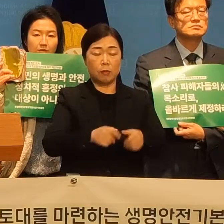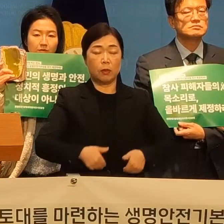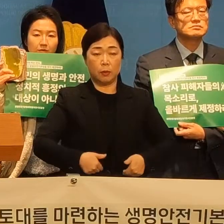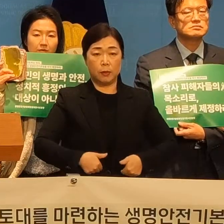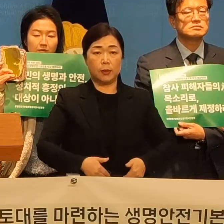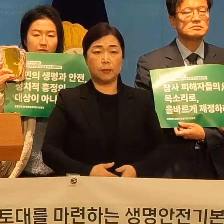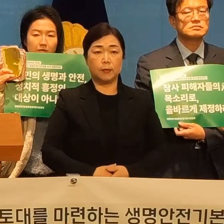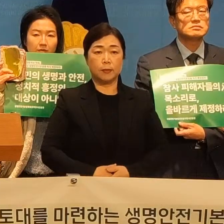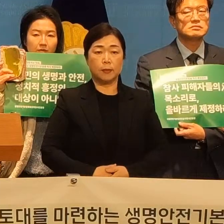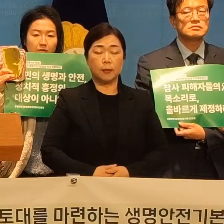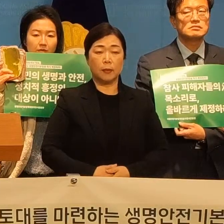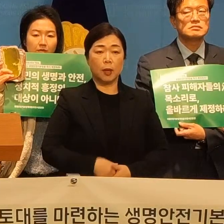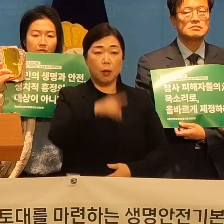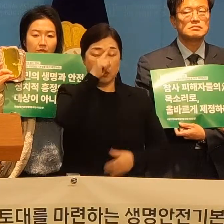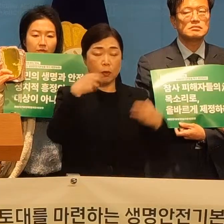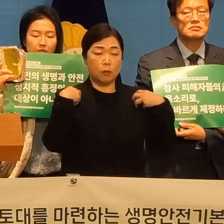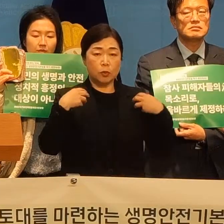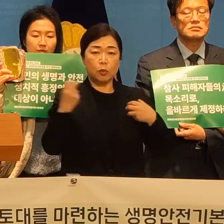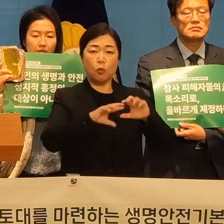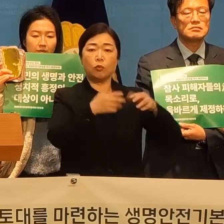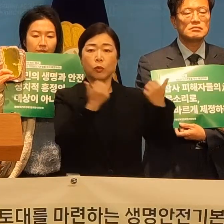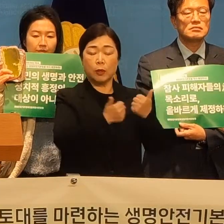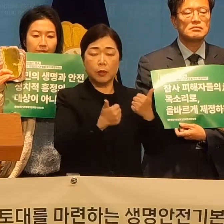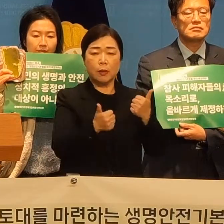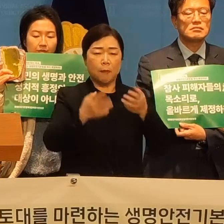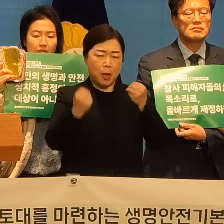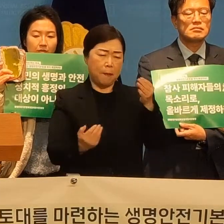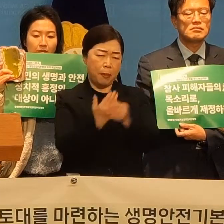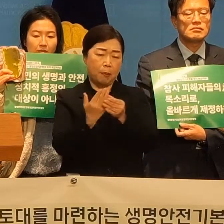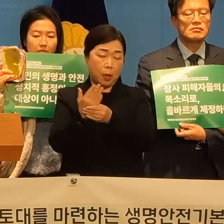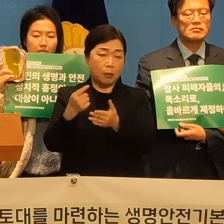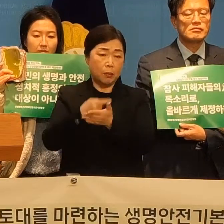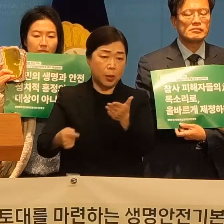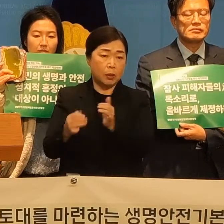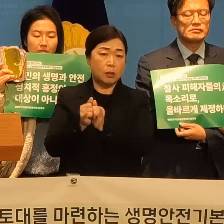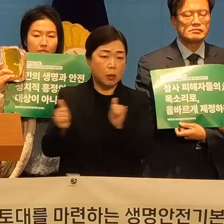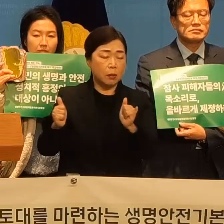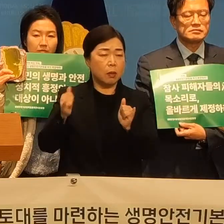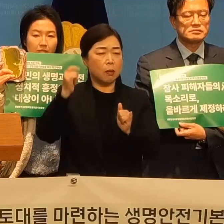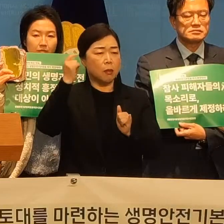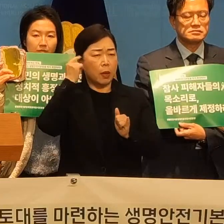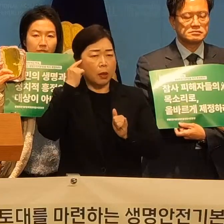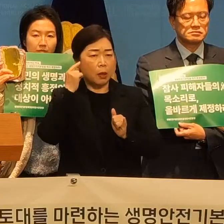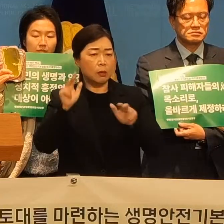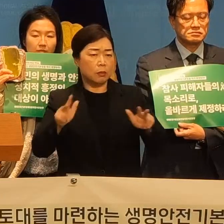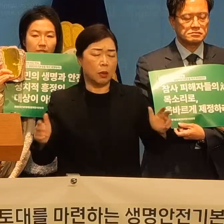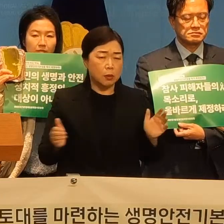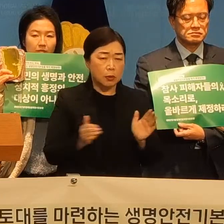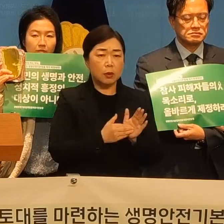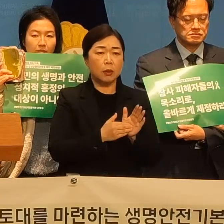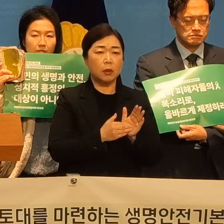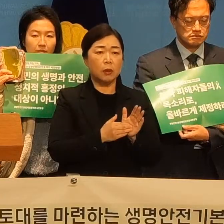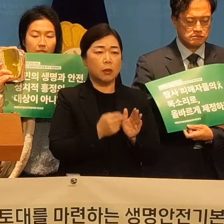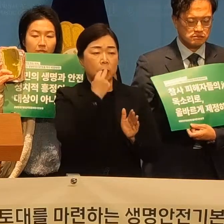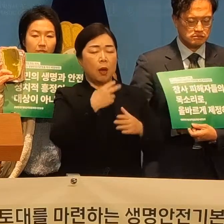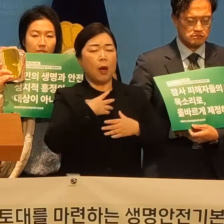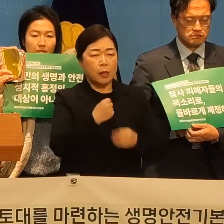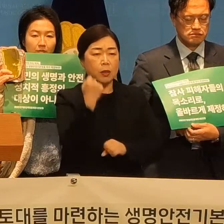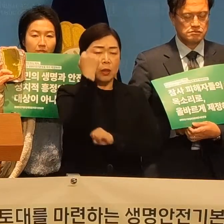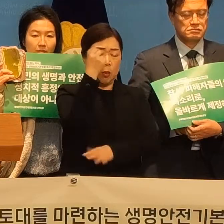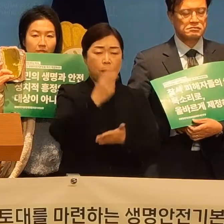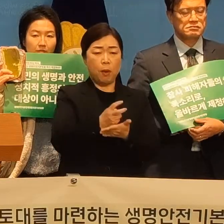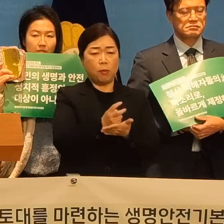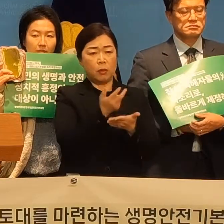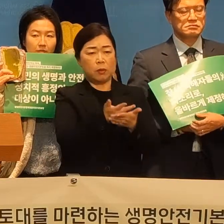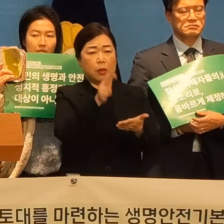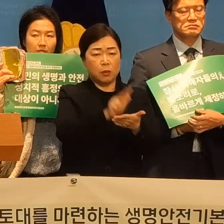국회는 수많은 단체와 재난참사 피해자들이 왜 이토록 처절하게 생명안전기본법